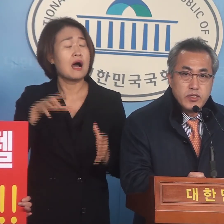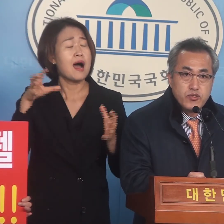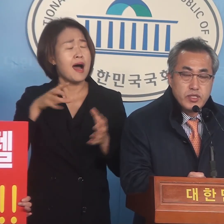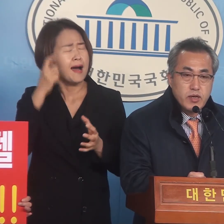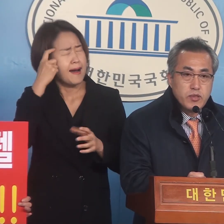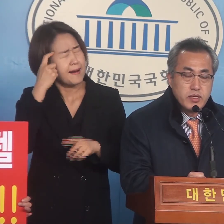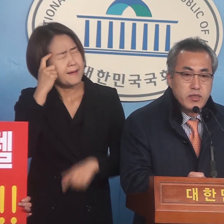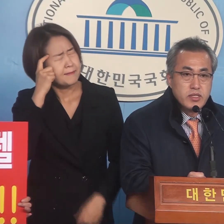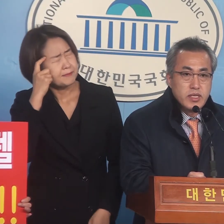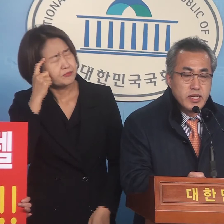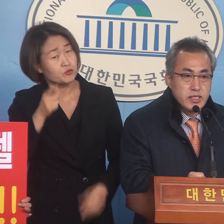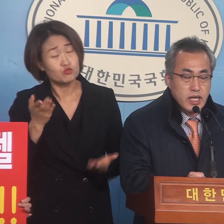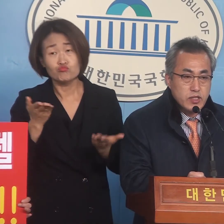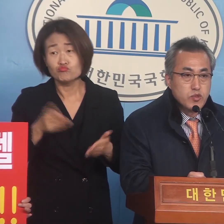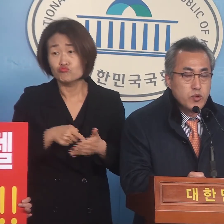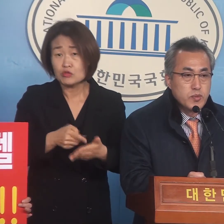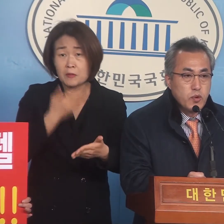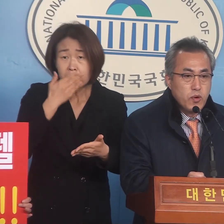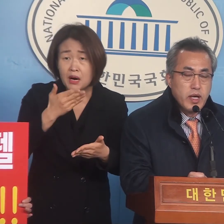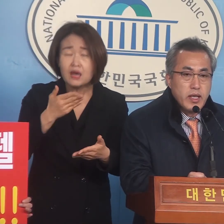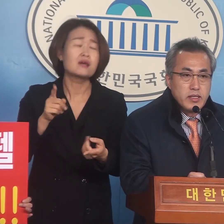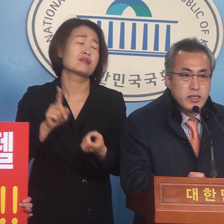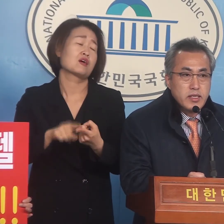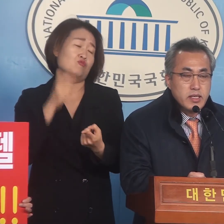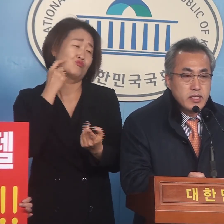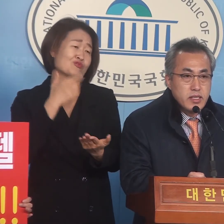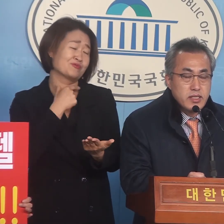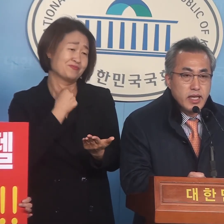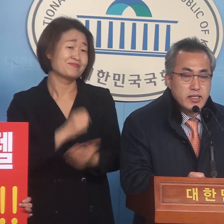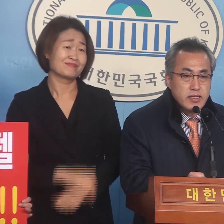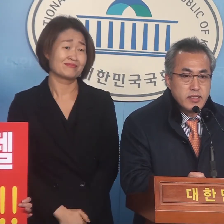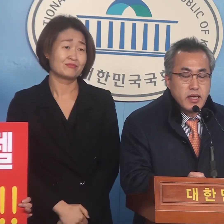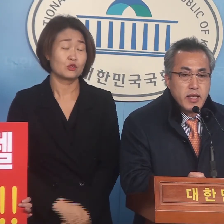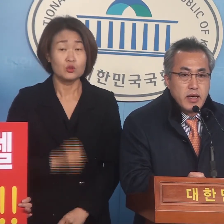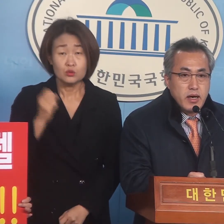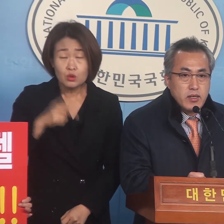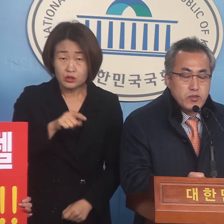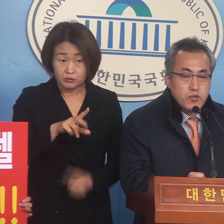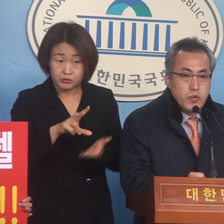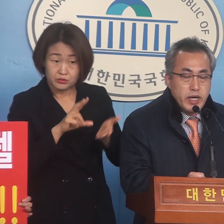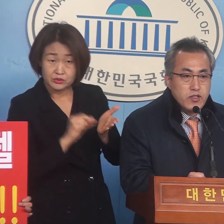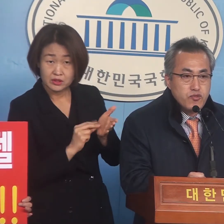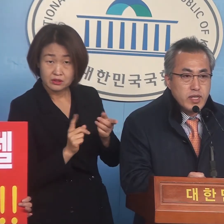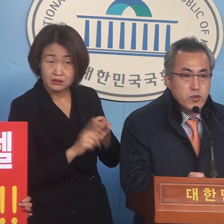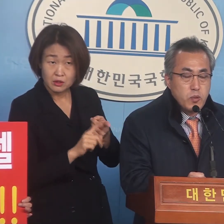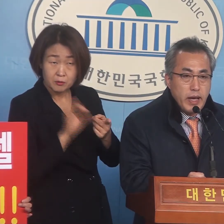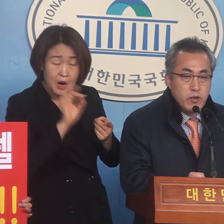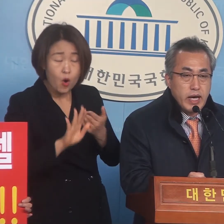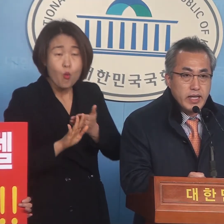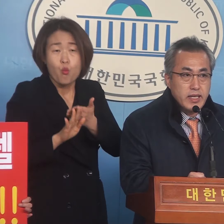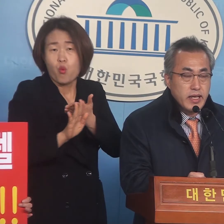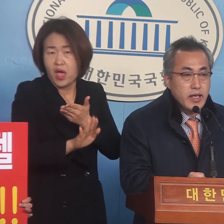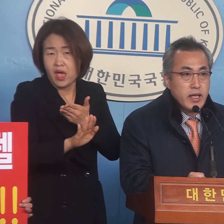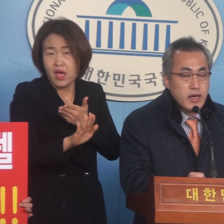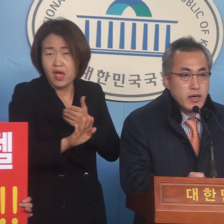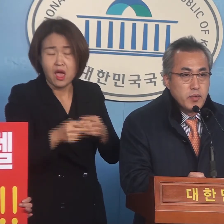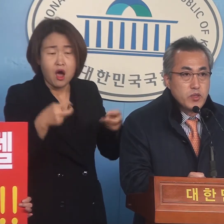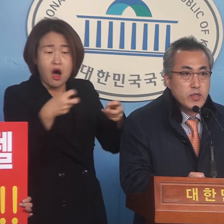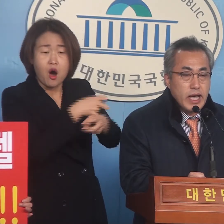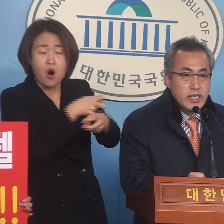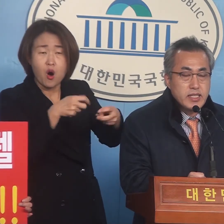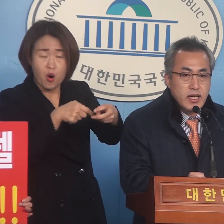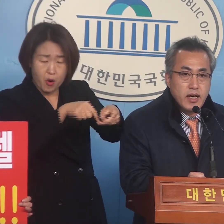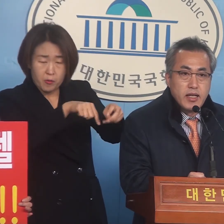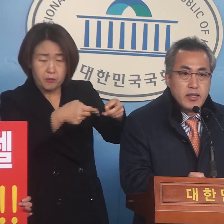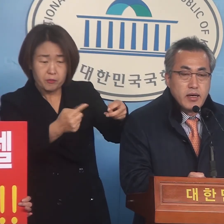이 일을 추진하고 있는 건지에 대해 다시 묻고 싶고, 특히 이 사이트는 외곽순환도로 바로 아래에